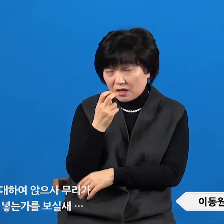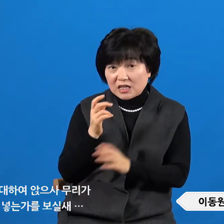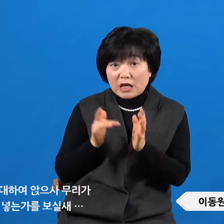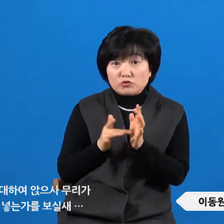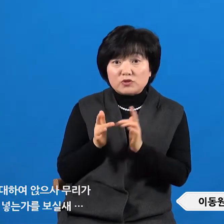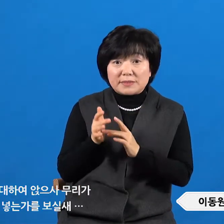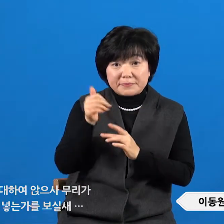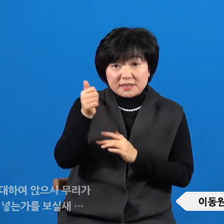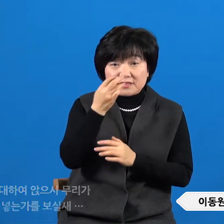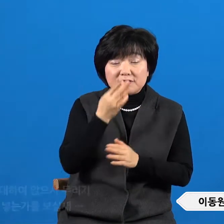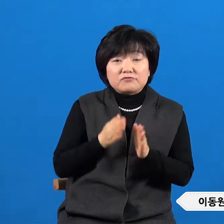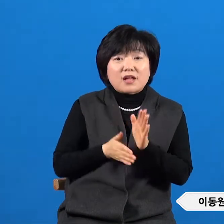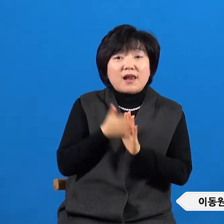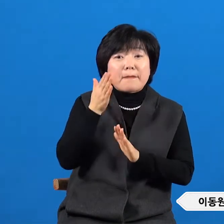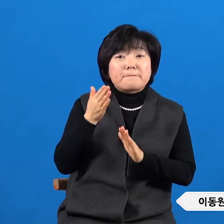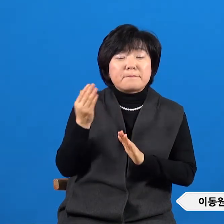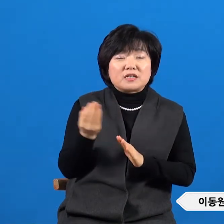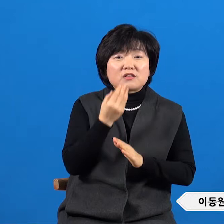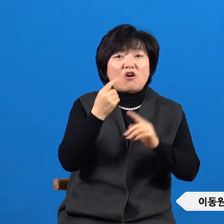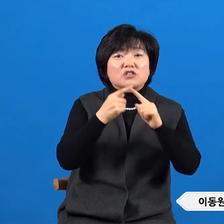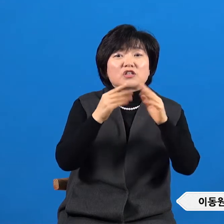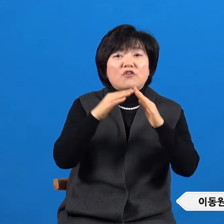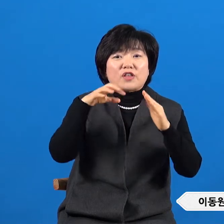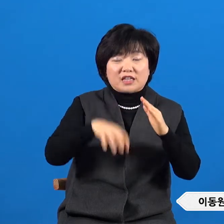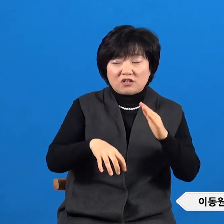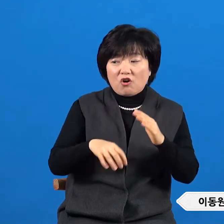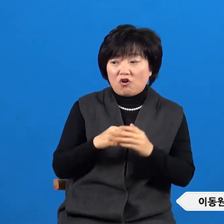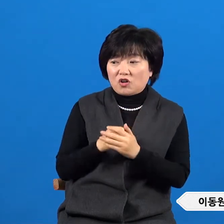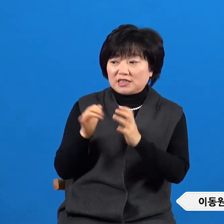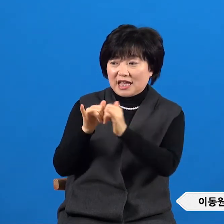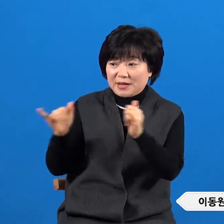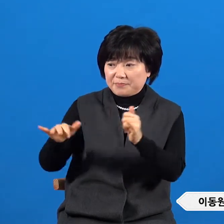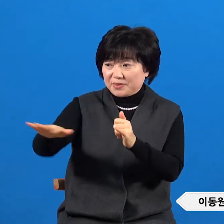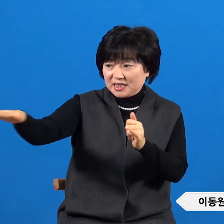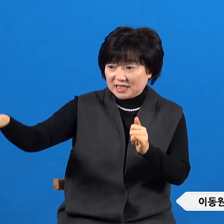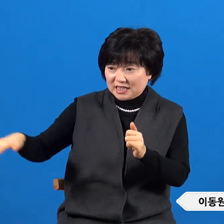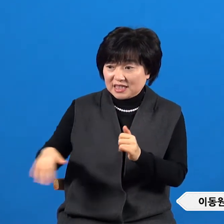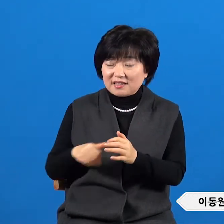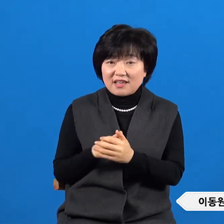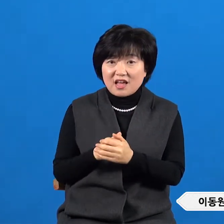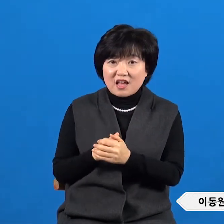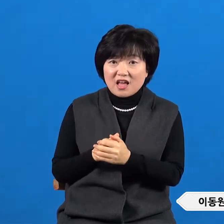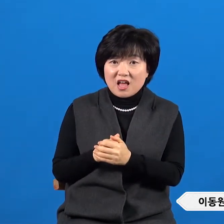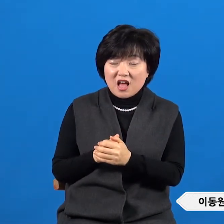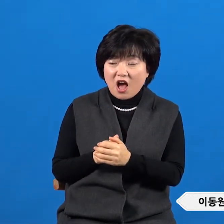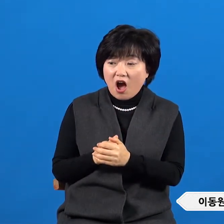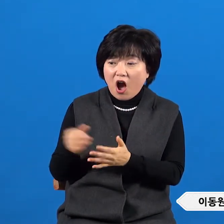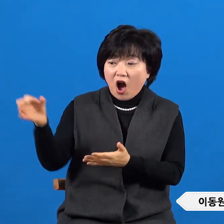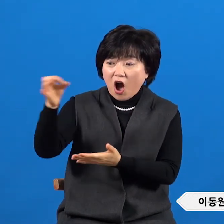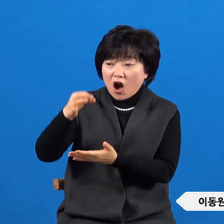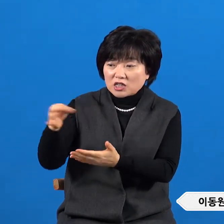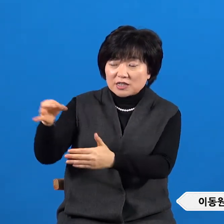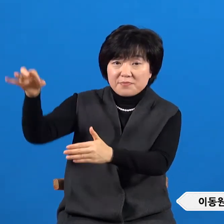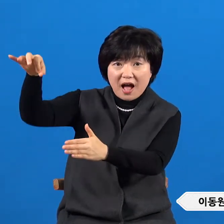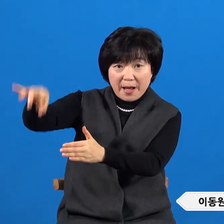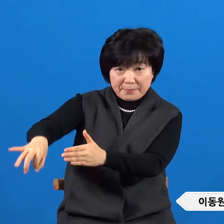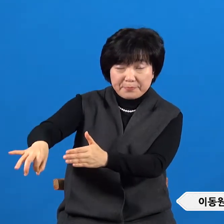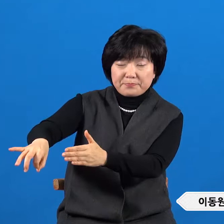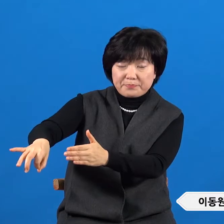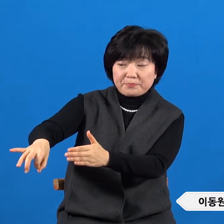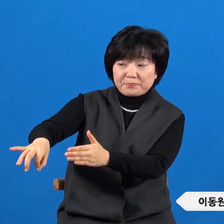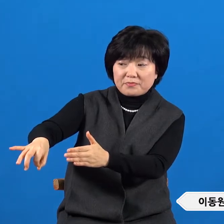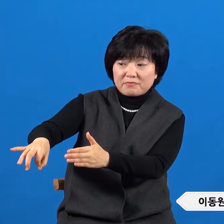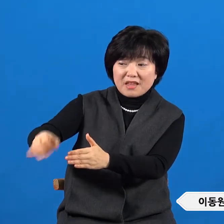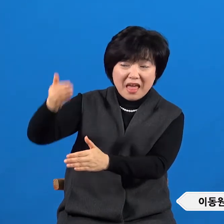날 예수님은 예루살렘 성전에서 사람들이 헌금함에, 옛날 예루살렘도 그렇게 되어 있었단 말이죠. 바깥에 헌금함이